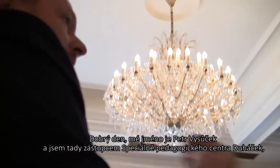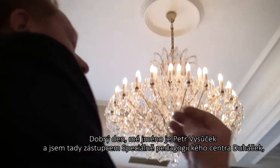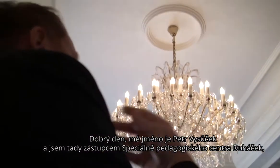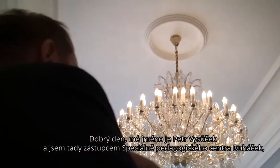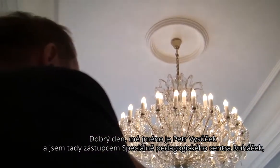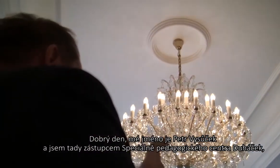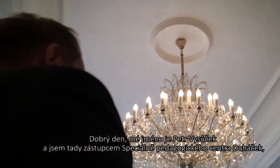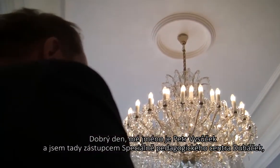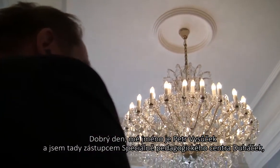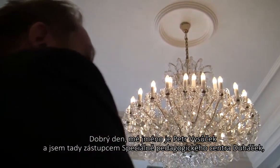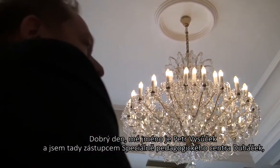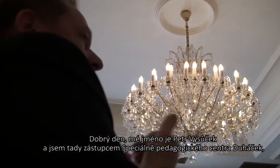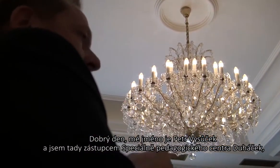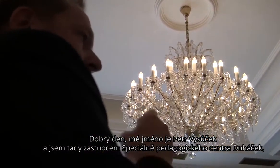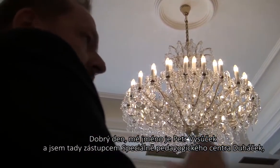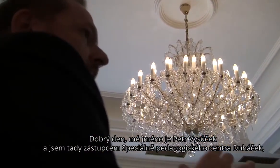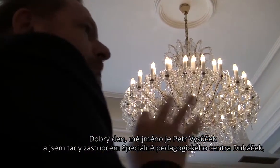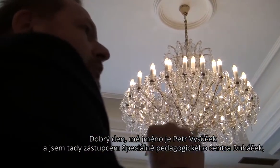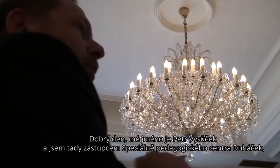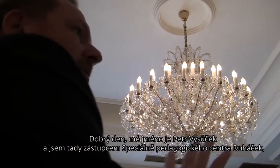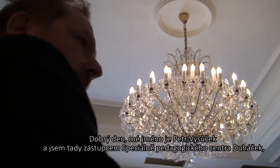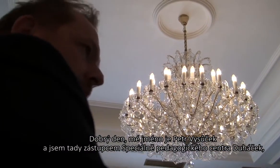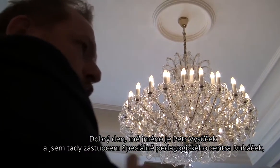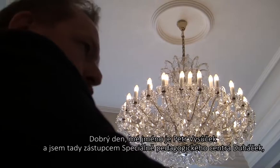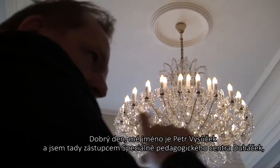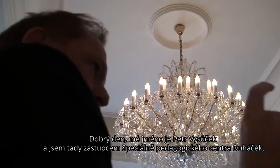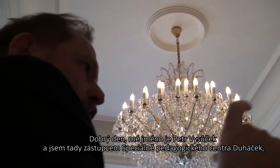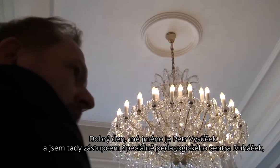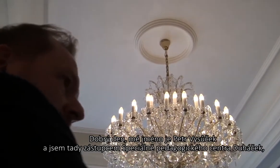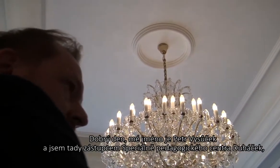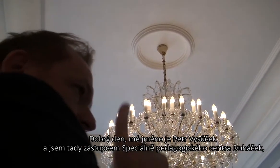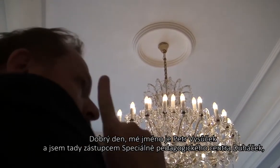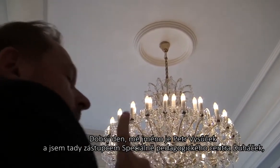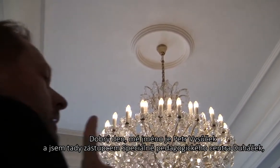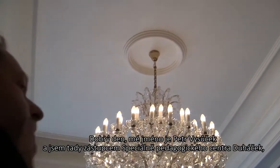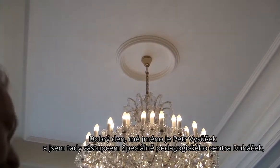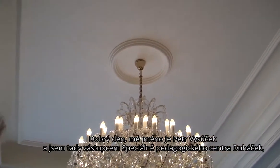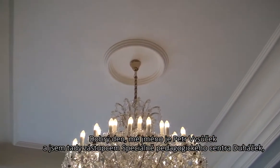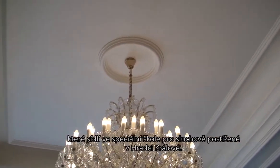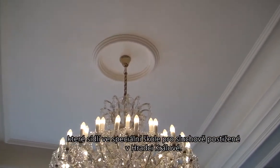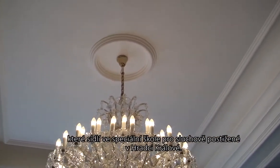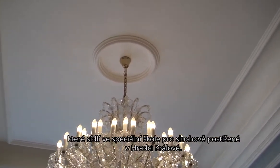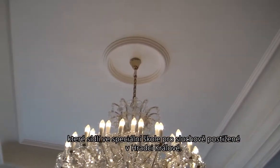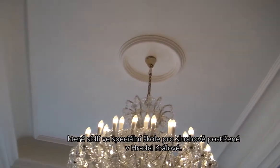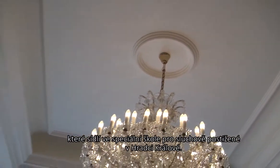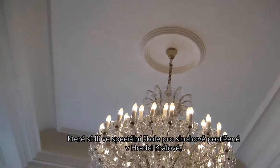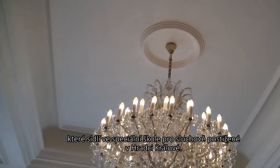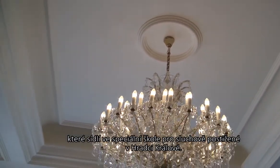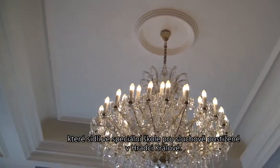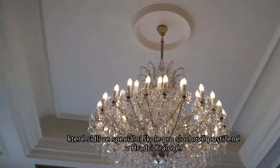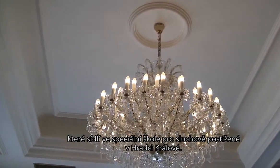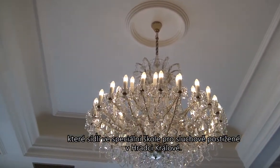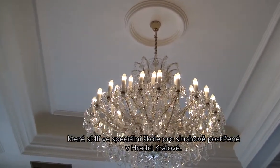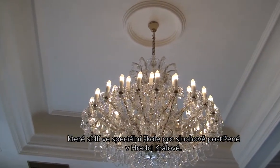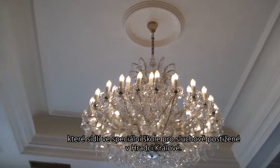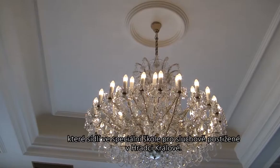den, moje jméno je Petr Vysuček a jsem tady zástupce speciálního pedagogického centra Duháček, které sídlí ve